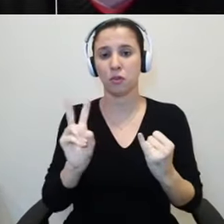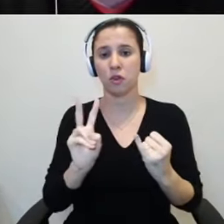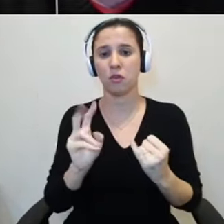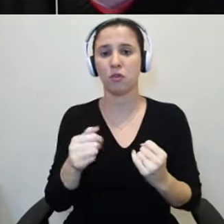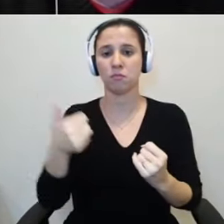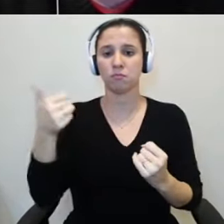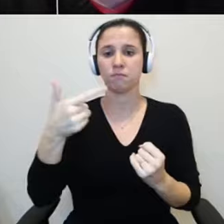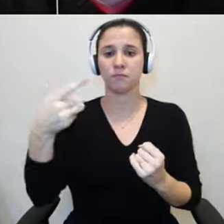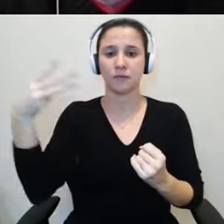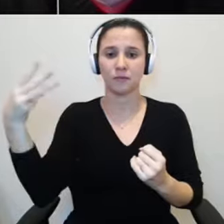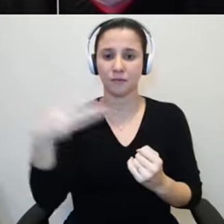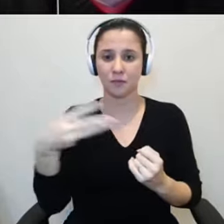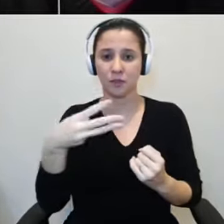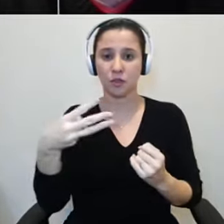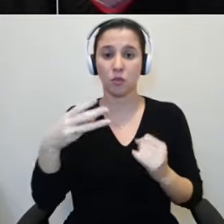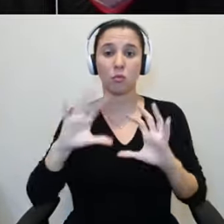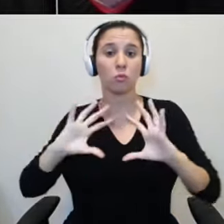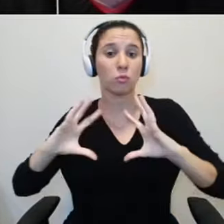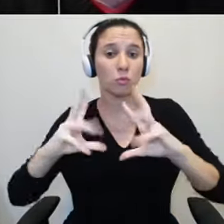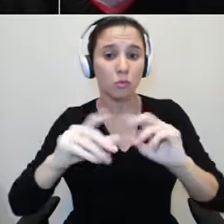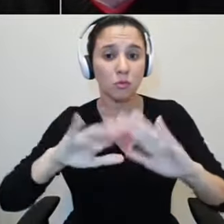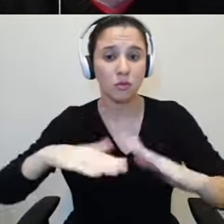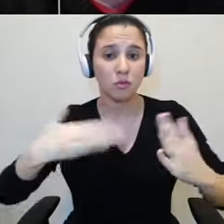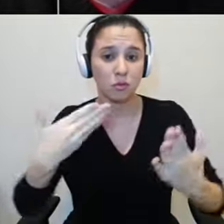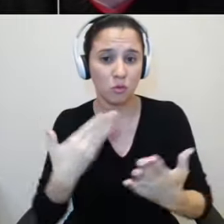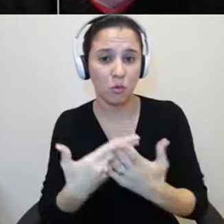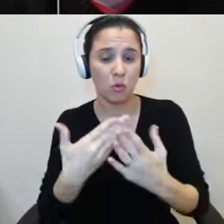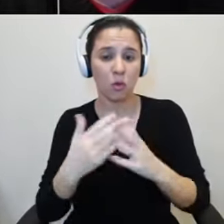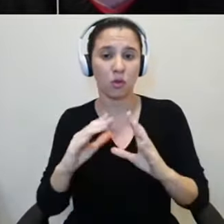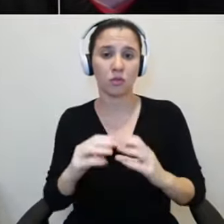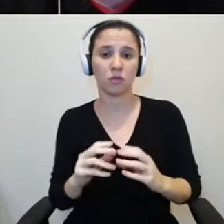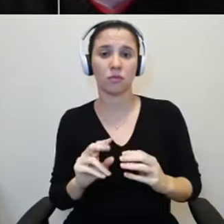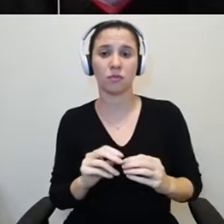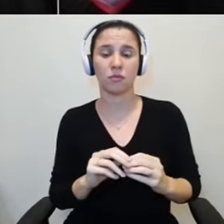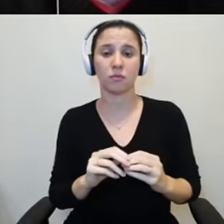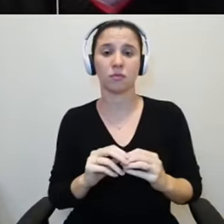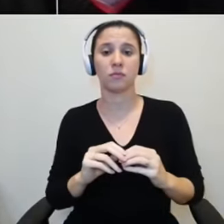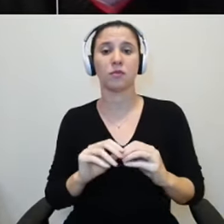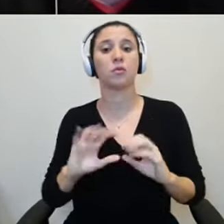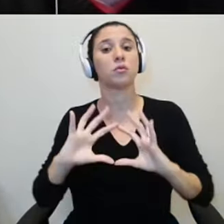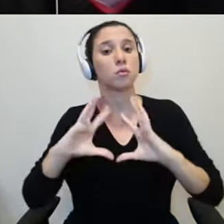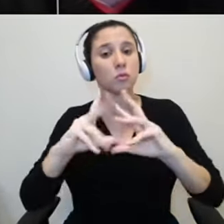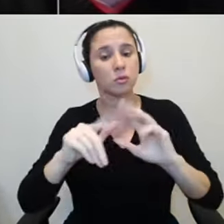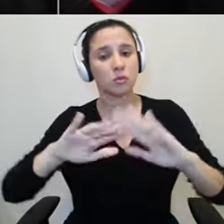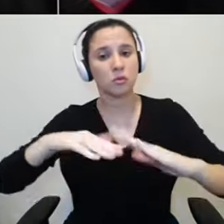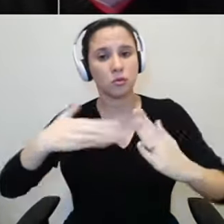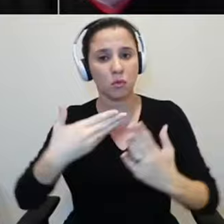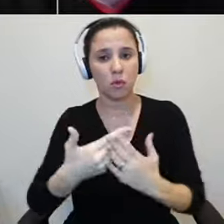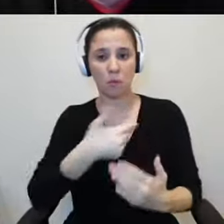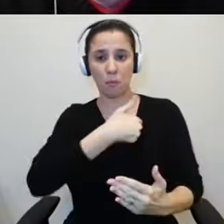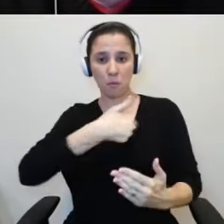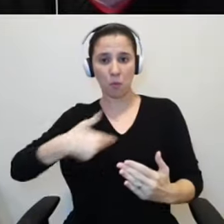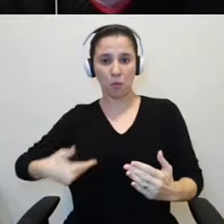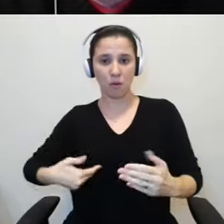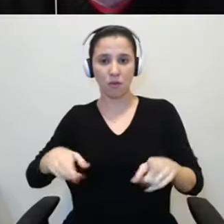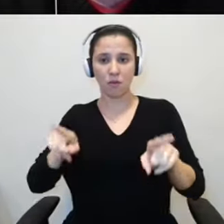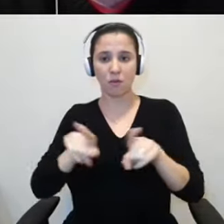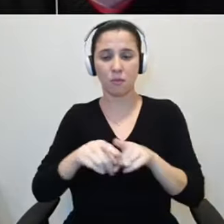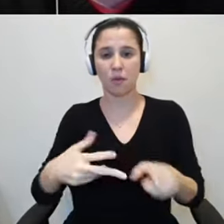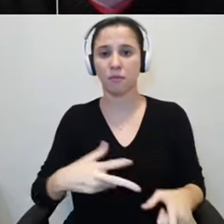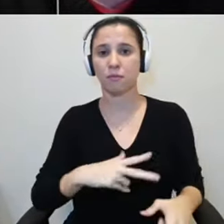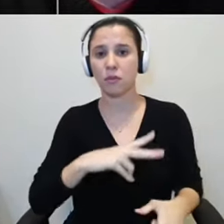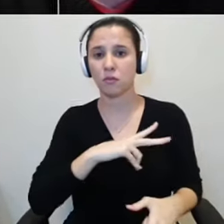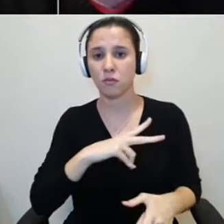ótimo resultado aí. Então, entre todas as escolas públicas e particulares, nós ficamos em terceiro lugar, ou seja, na frente de muitas